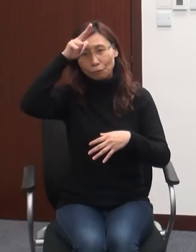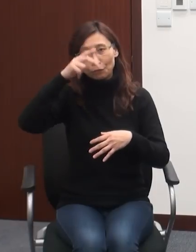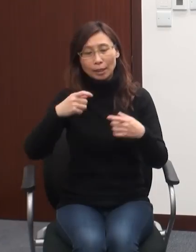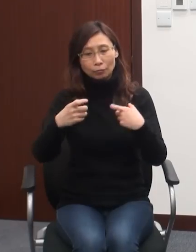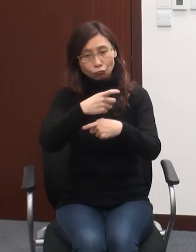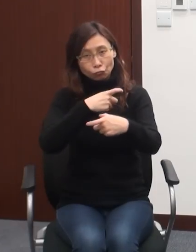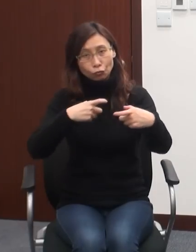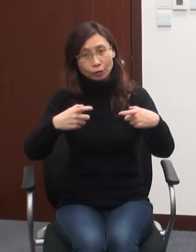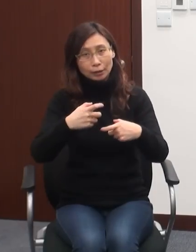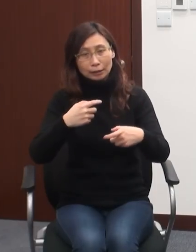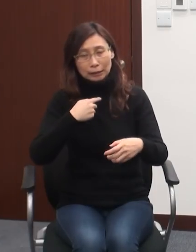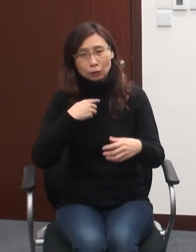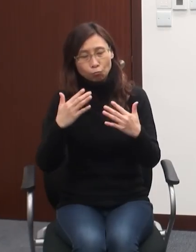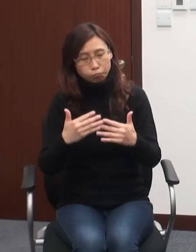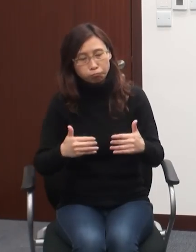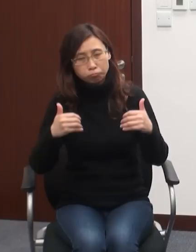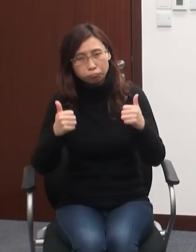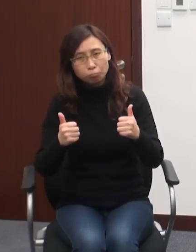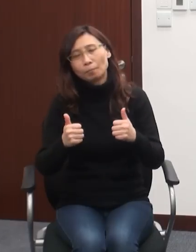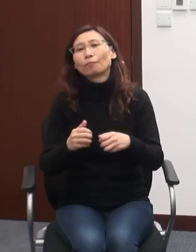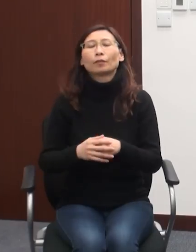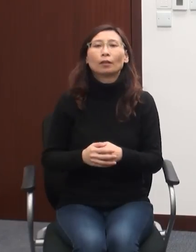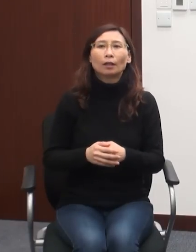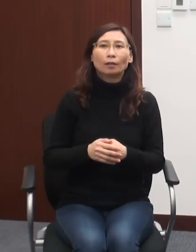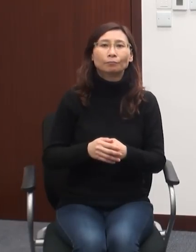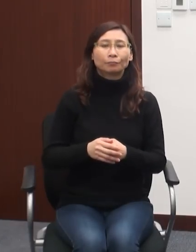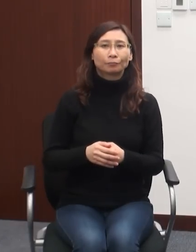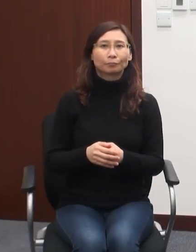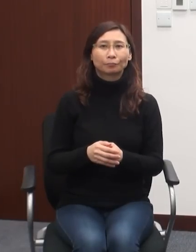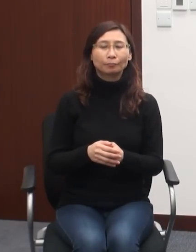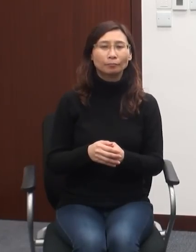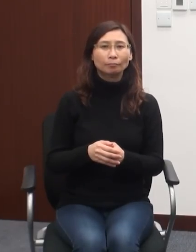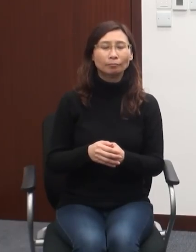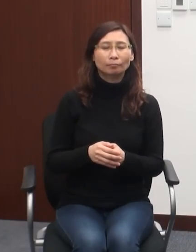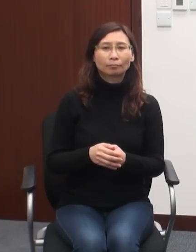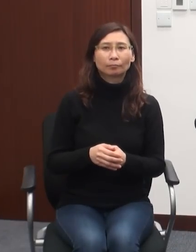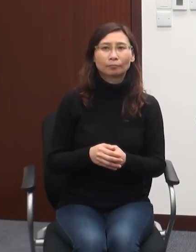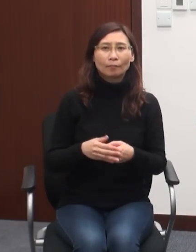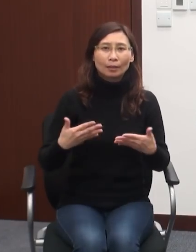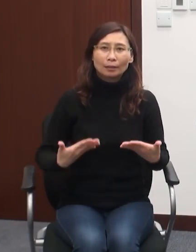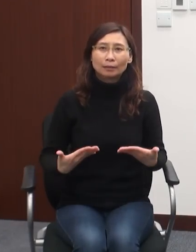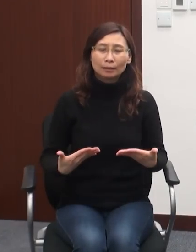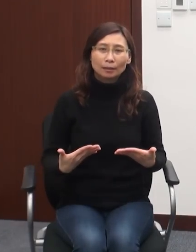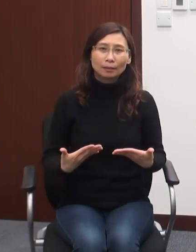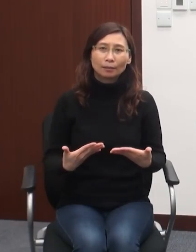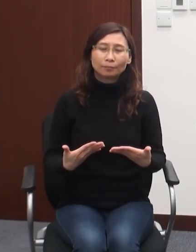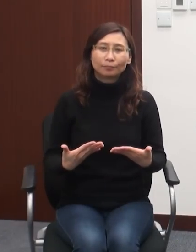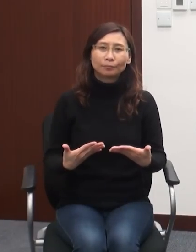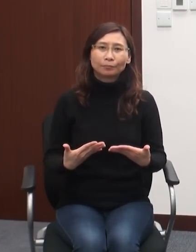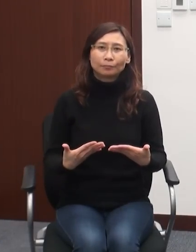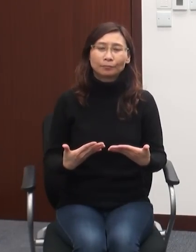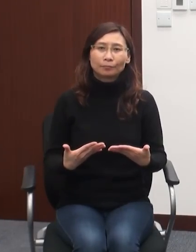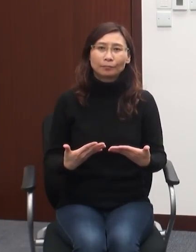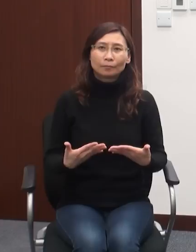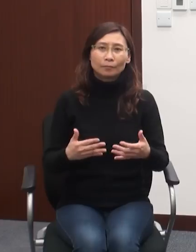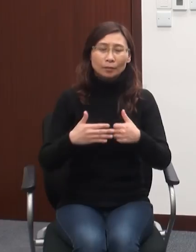全，係咪？冇債啦，又要咁，所以其實而家你一言以蔽之咧，就係為咗維持